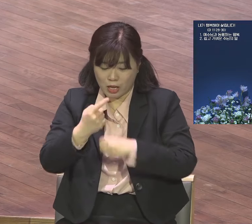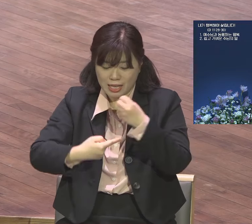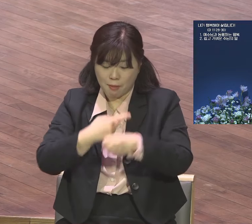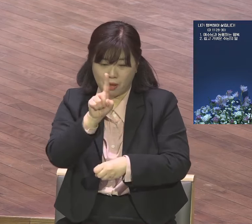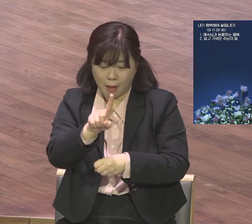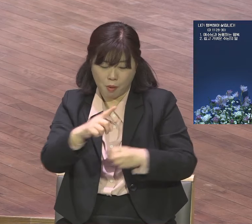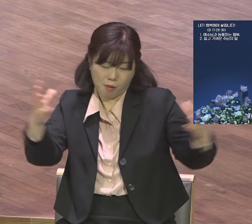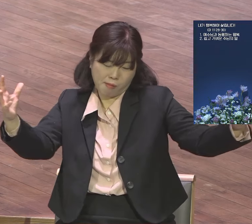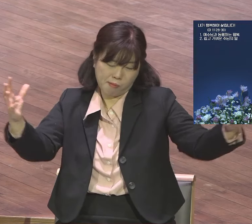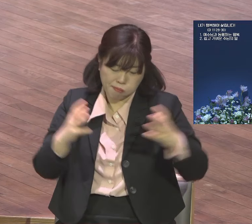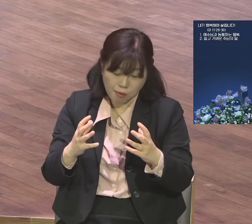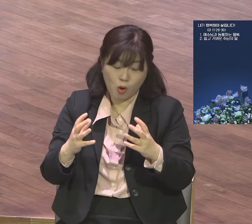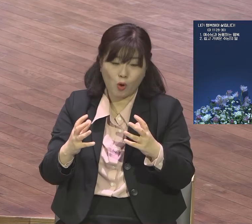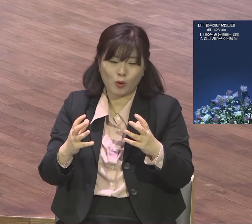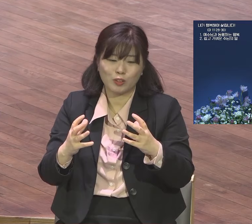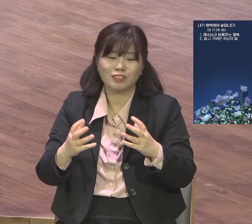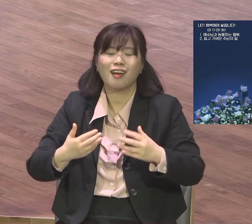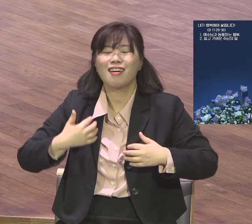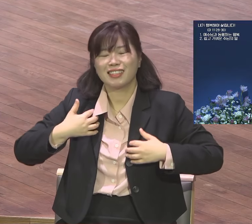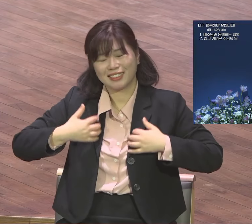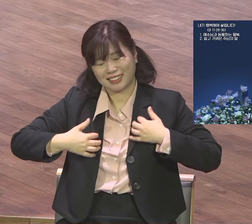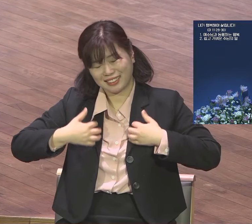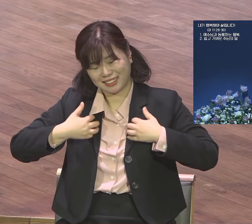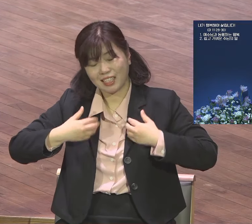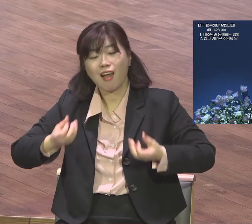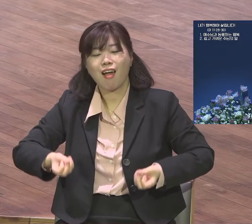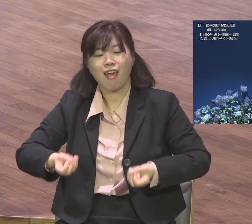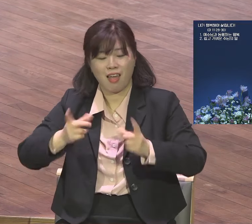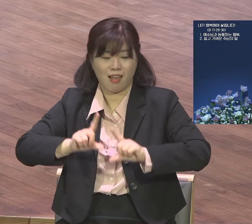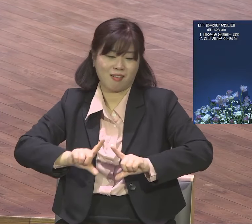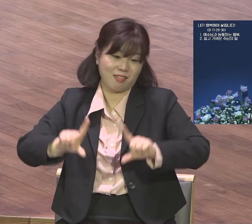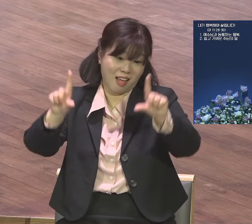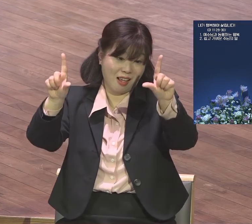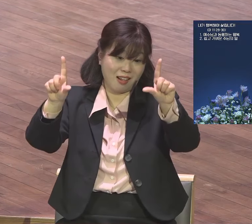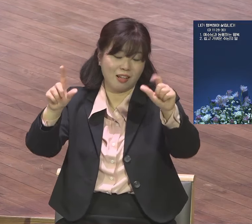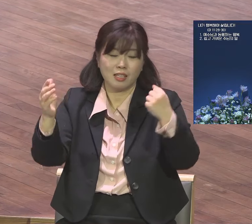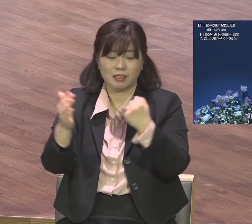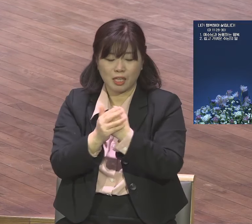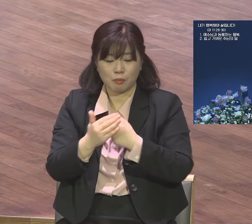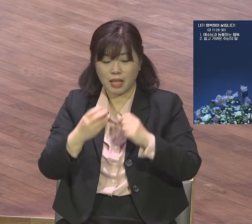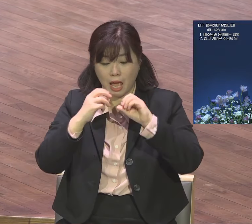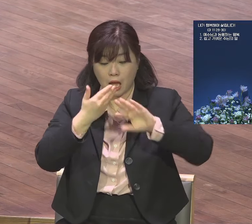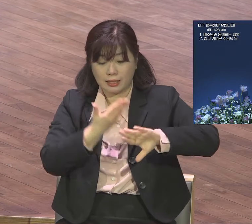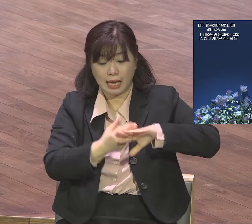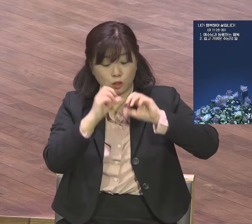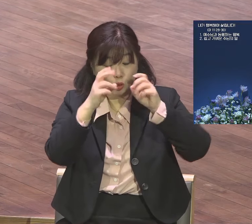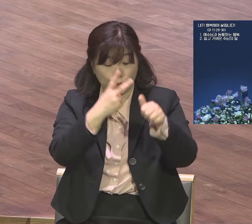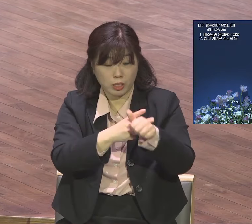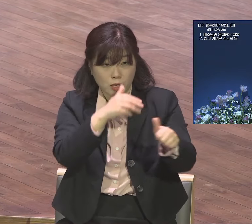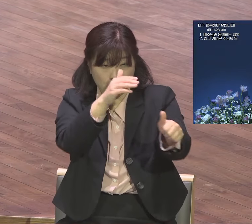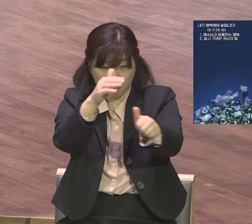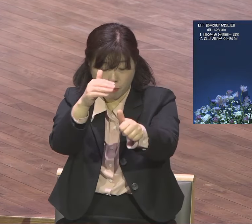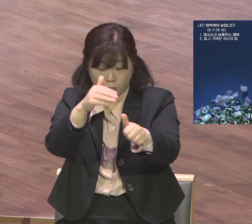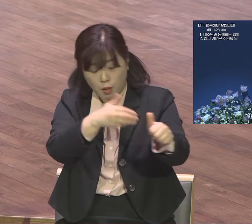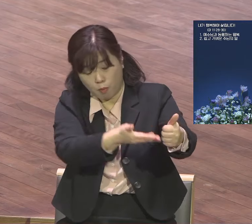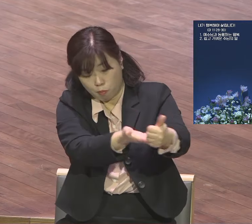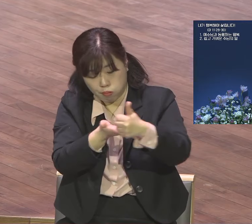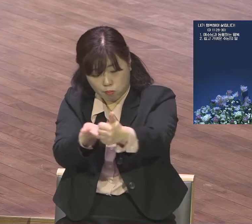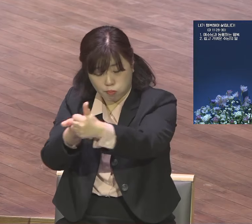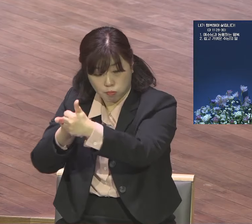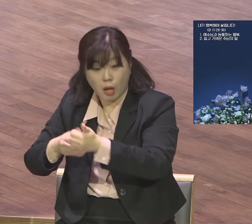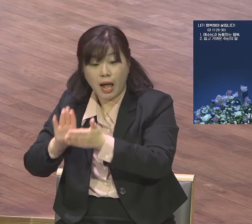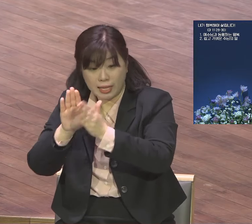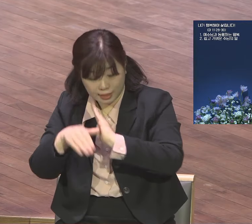우리가 선교사님들의 짐을 조금씩 나누어지면 좋겠습니다. 그것이 무엇입니까? 바로 기도로